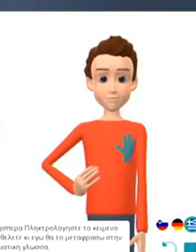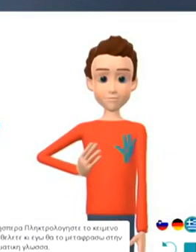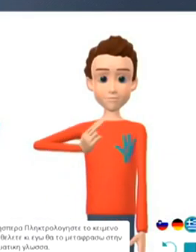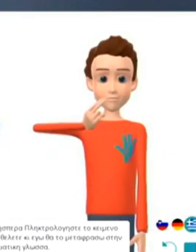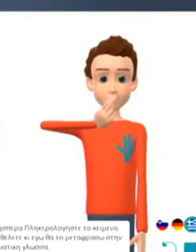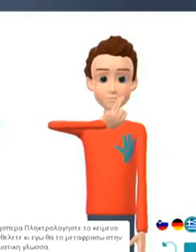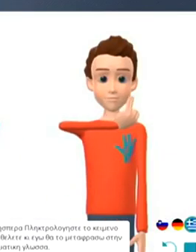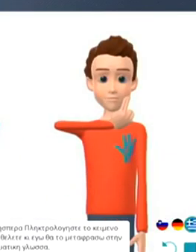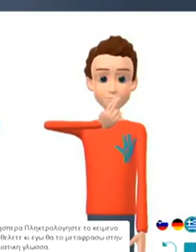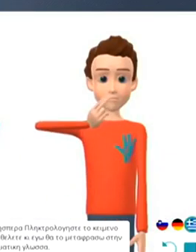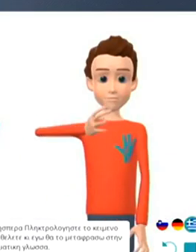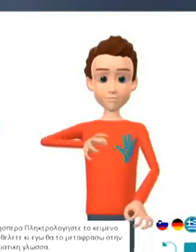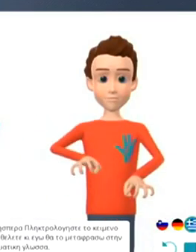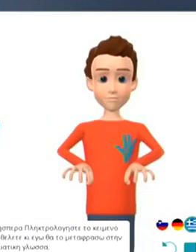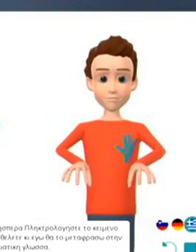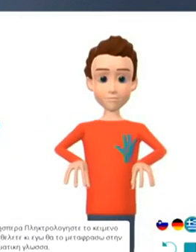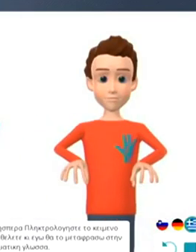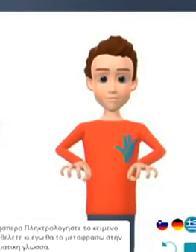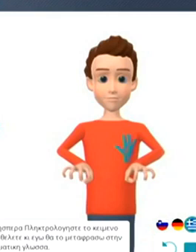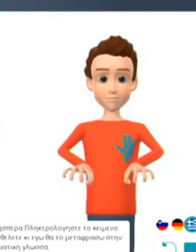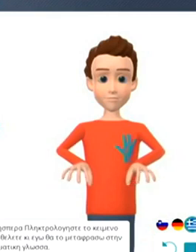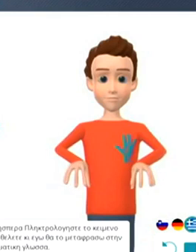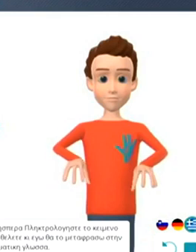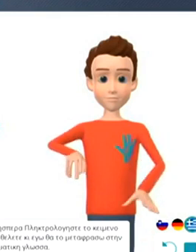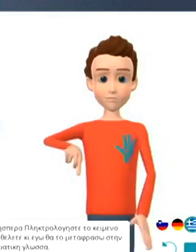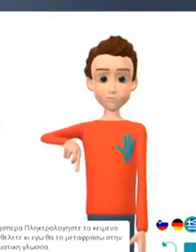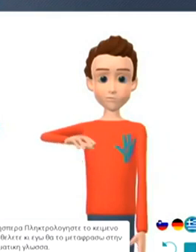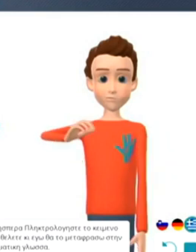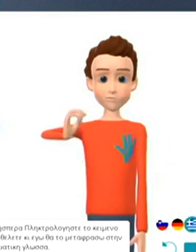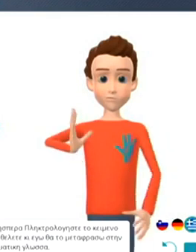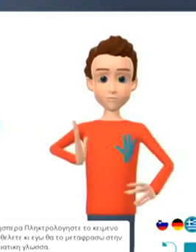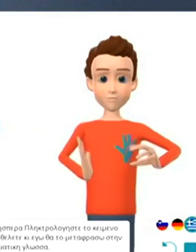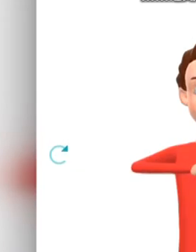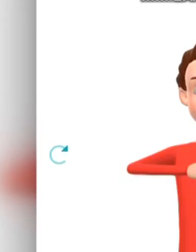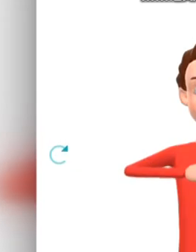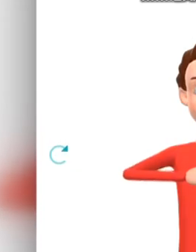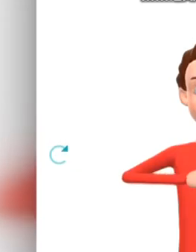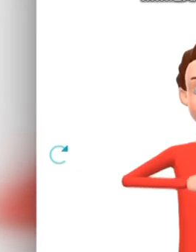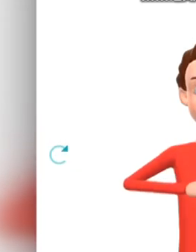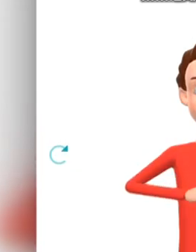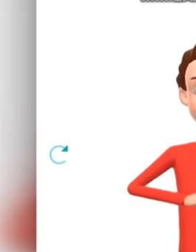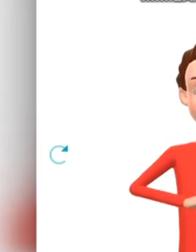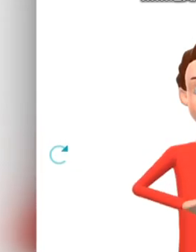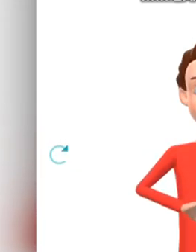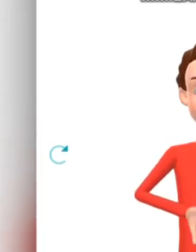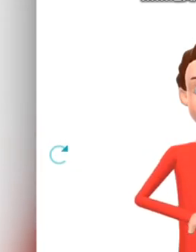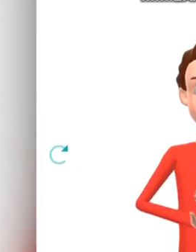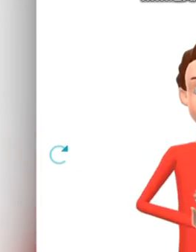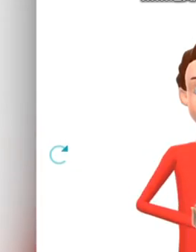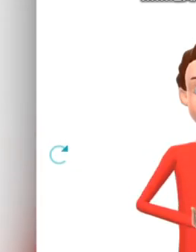πληκτρολογούμε στα ελληνικά και το Avatar κάνει τη νοηματική γλώσσα στα ελληνικά.